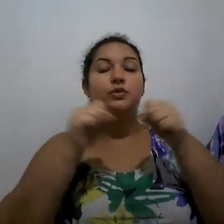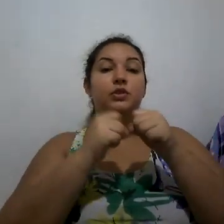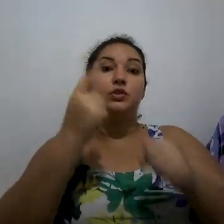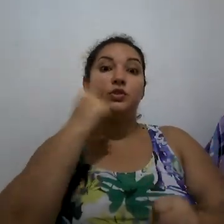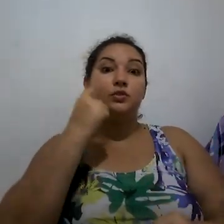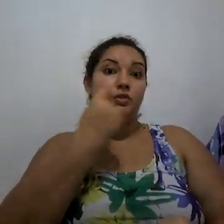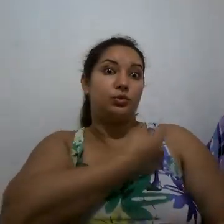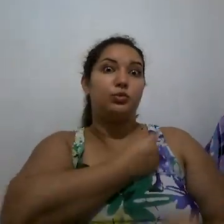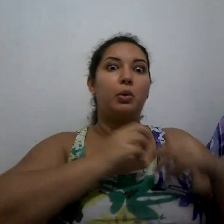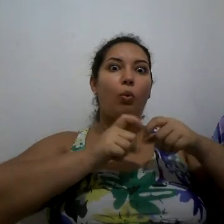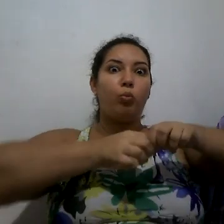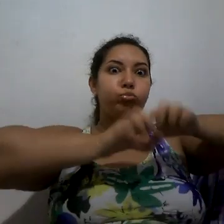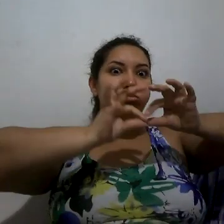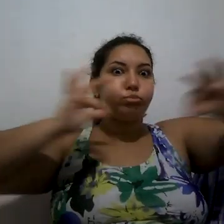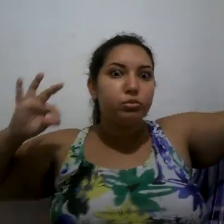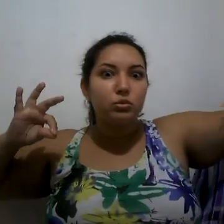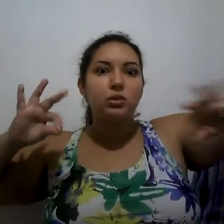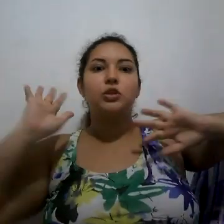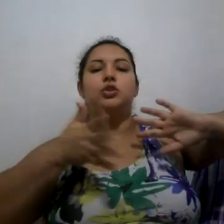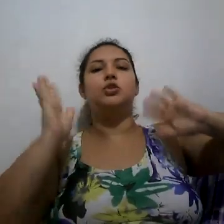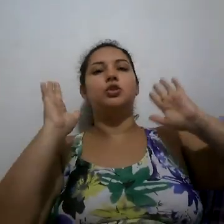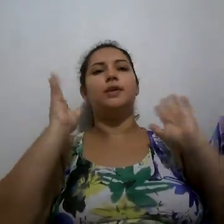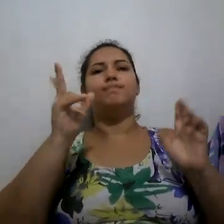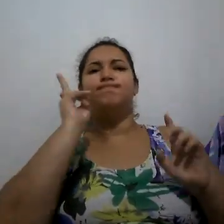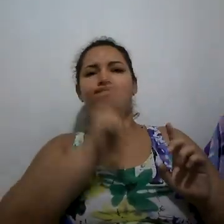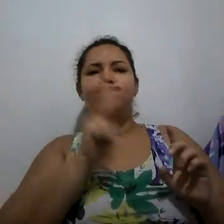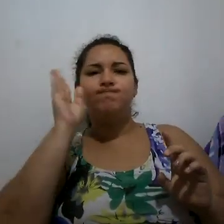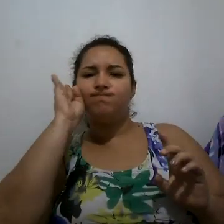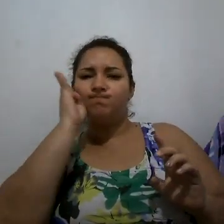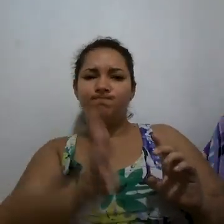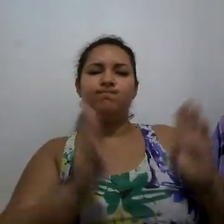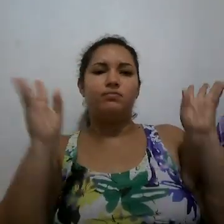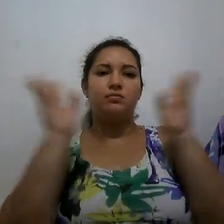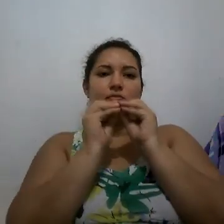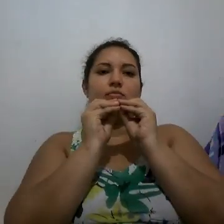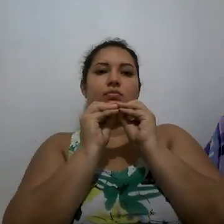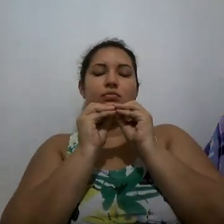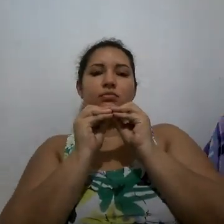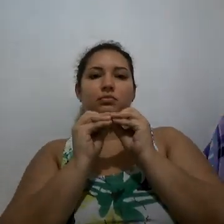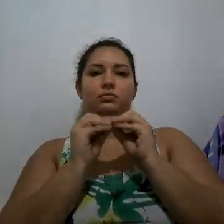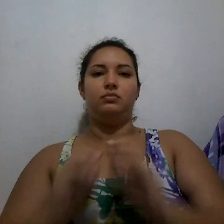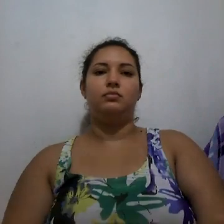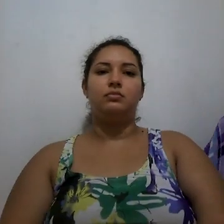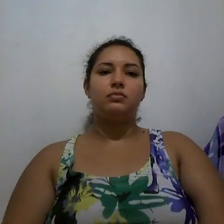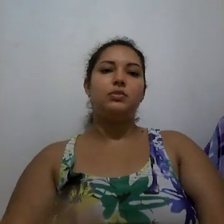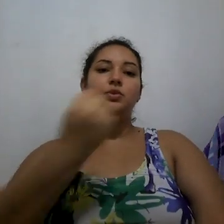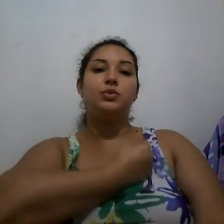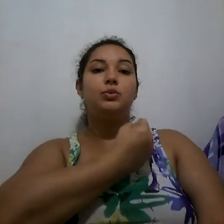grande, o que a gente faz? A gente já, de logo de cara, diminui aquele número, reduz aquele número. Só que a